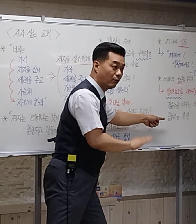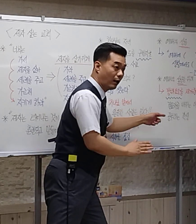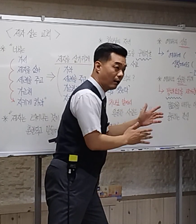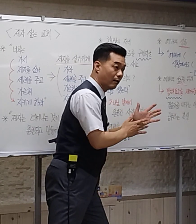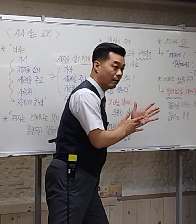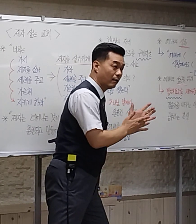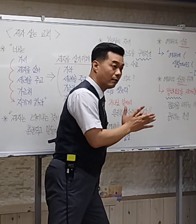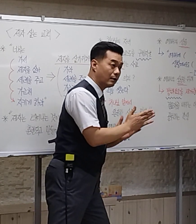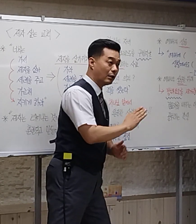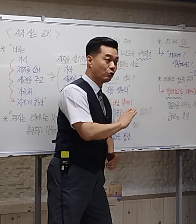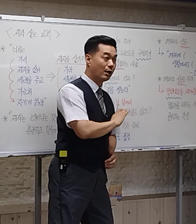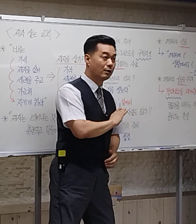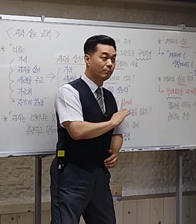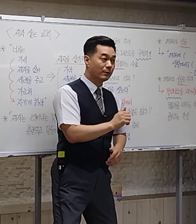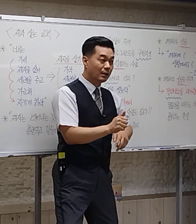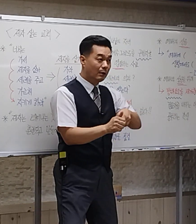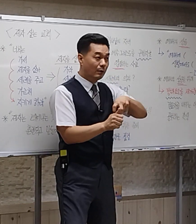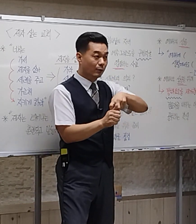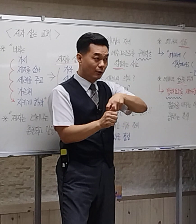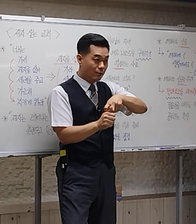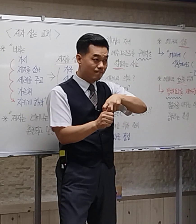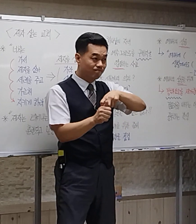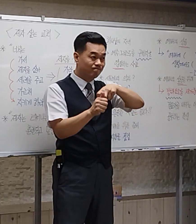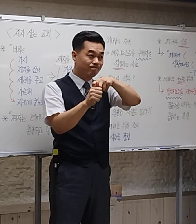그러나 예수의 이름 힘입어서